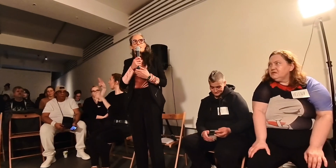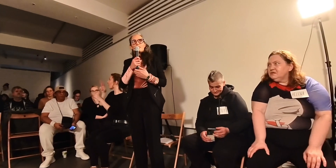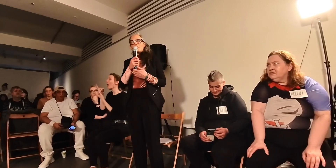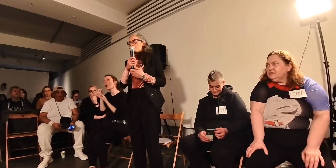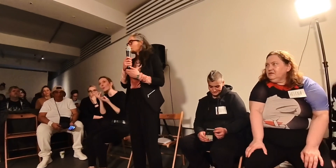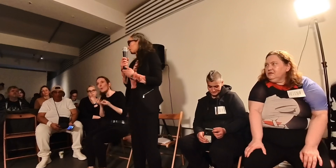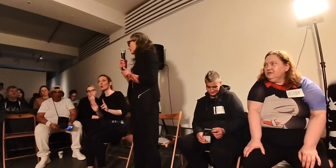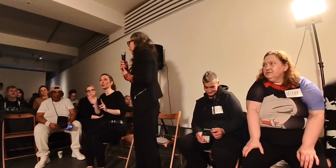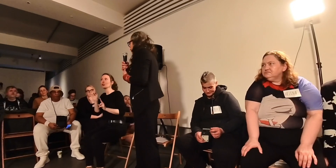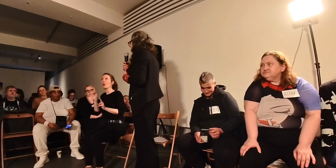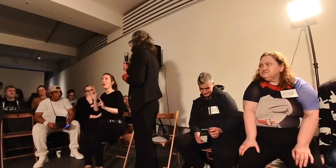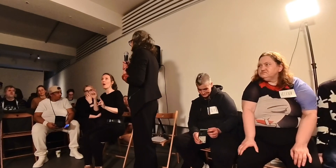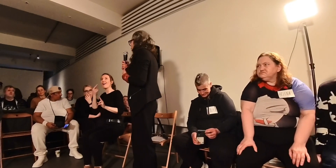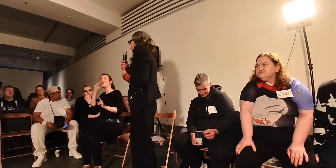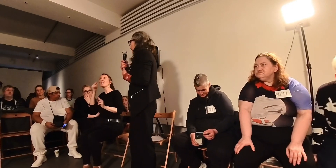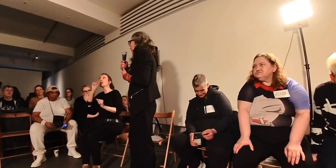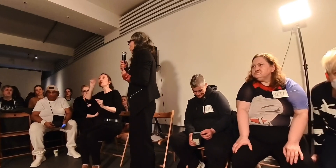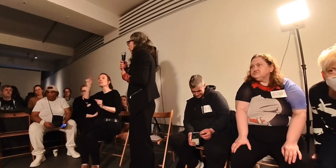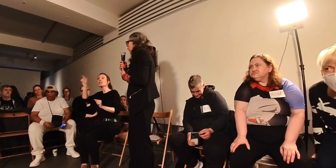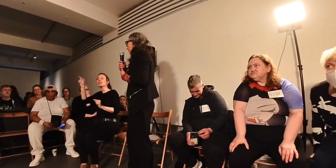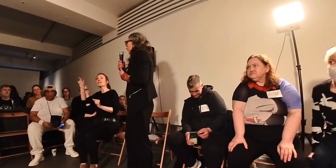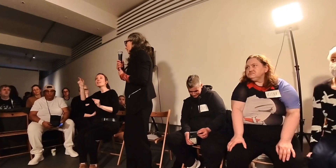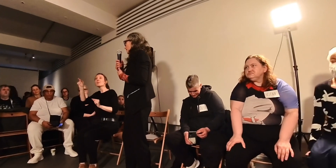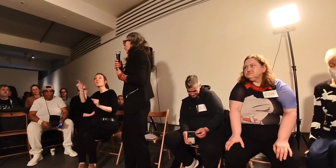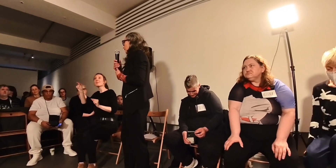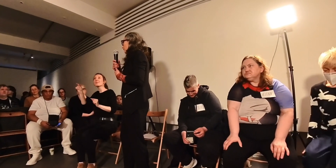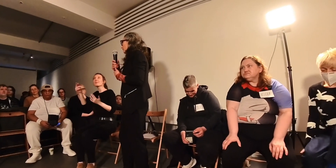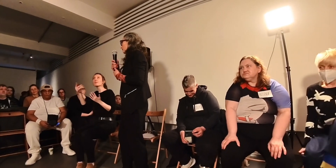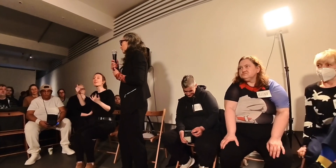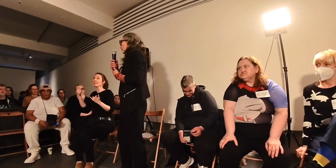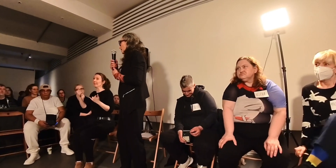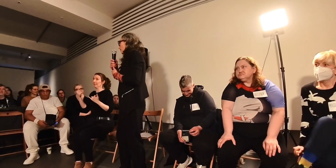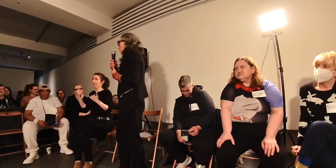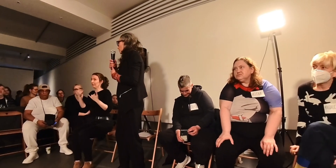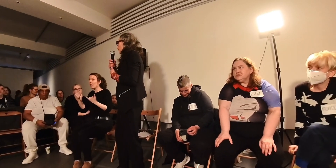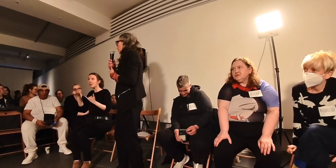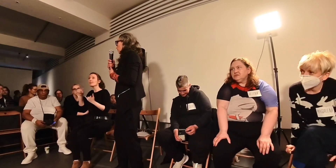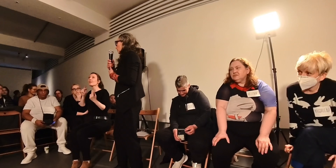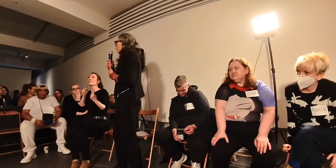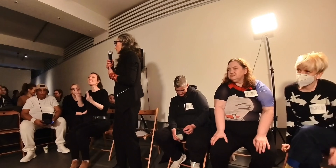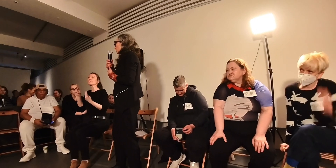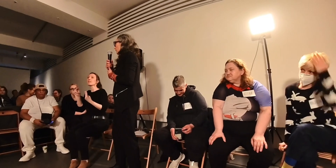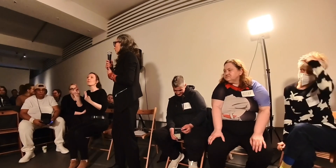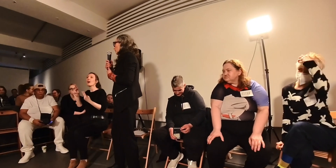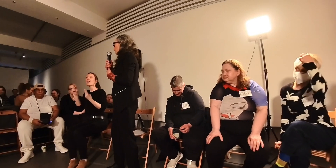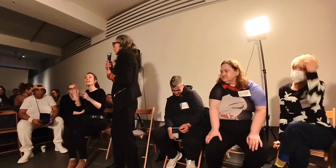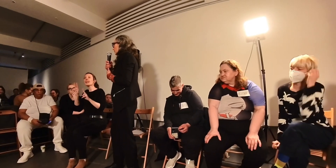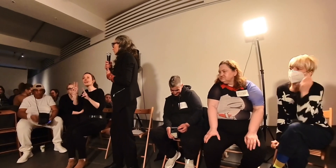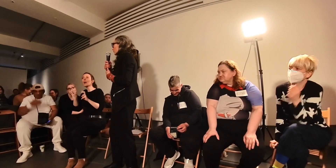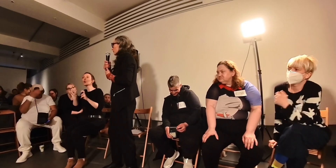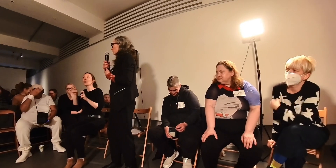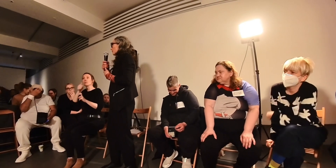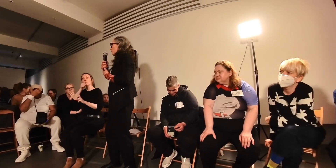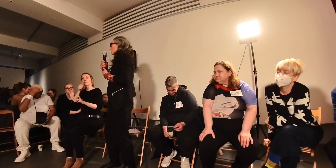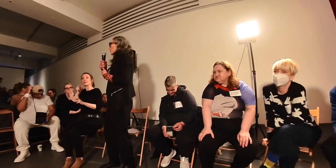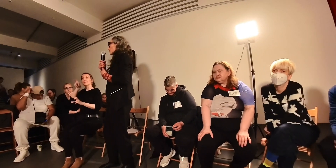tak jste se seznámili s tím, že vlastně se jedná o dílo uměleckého